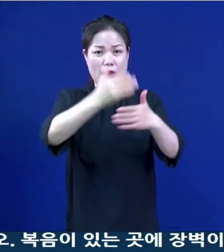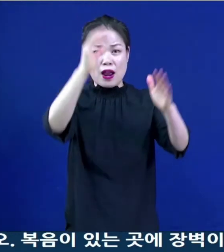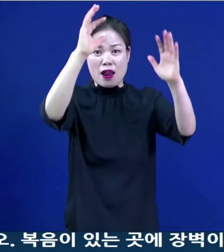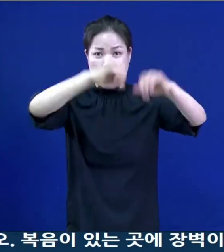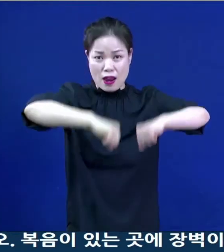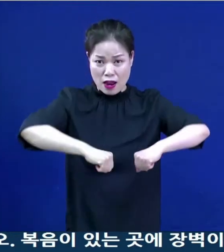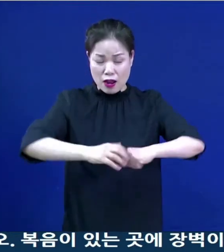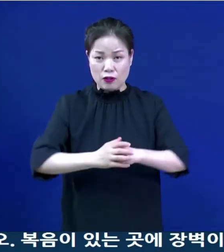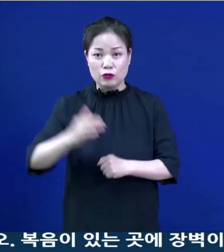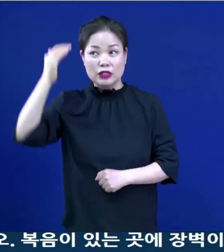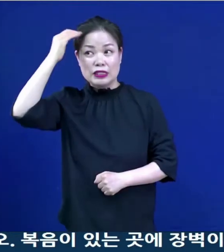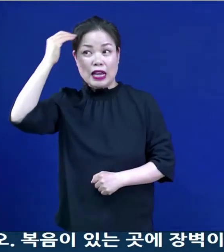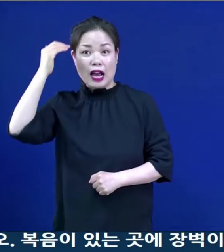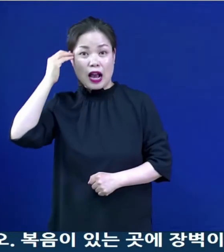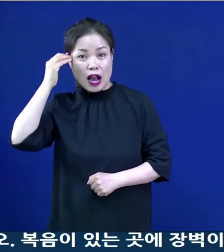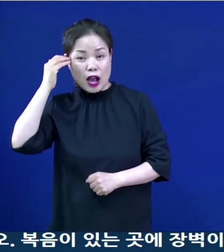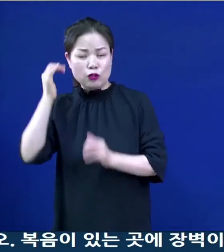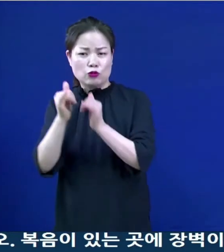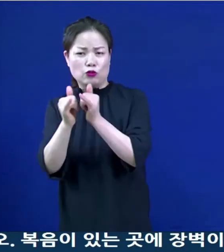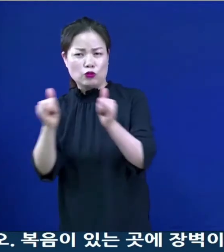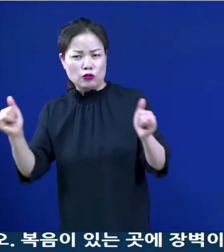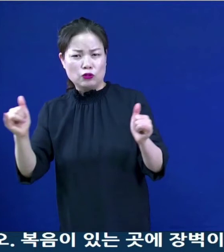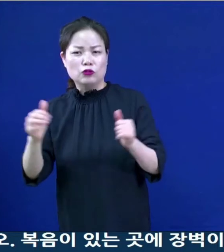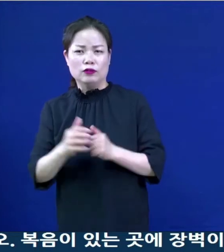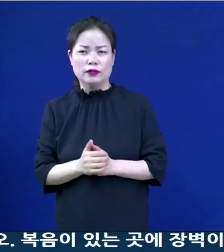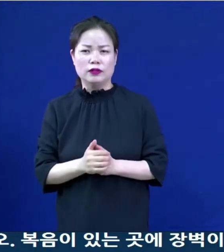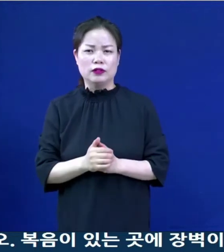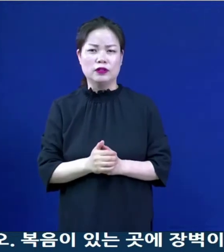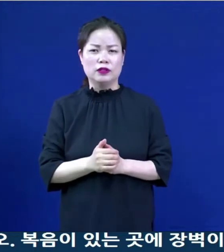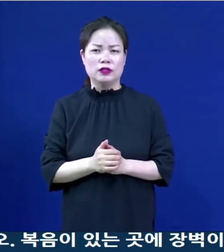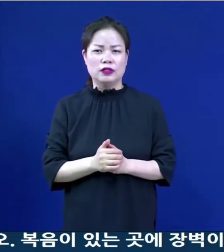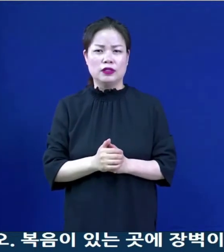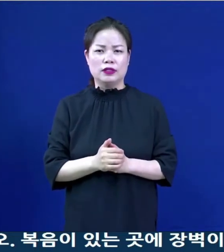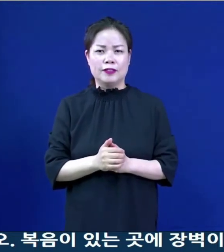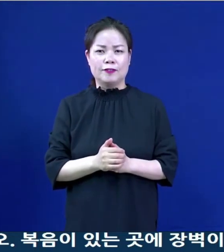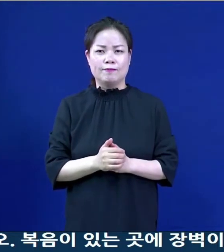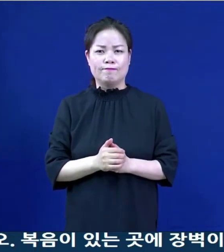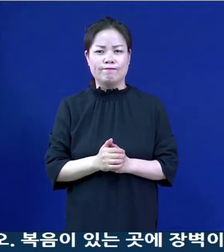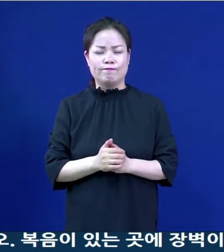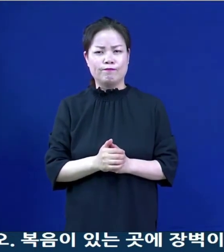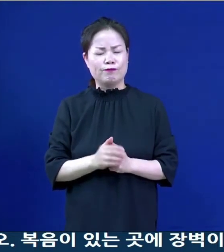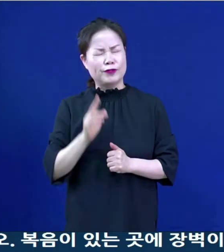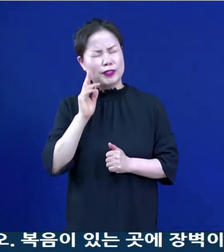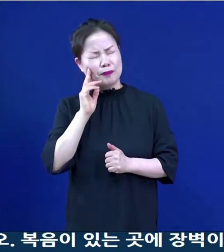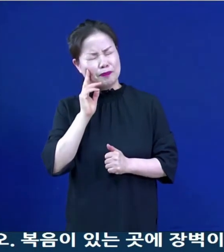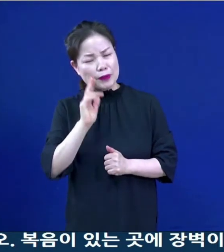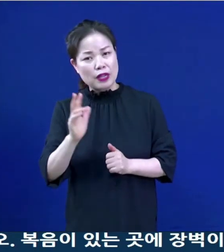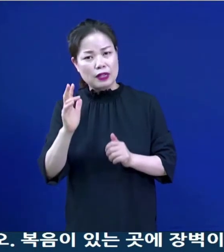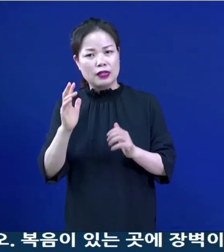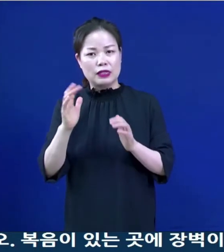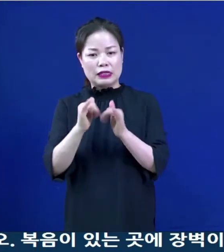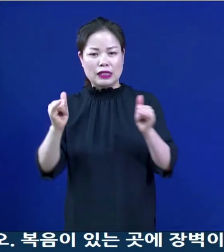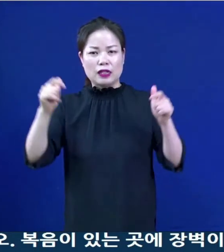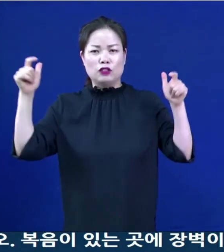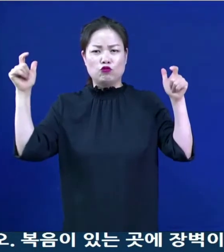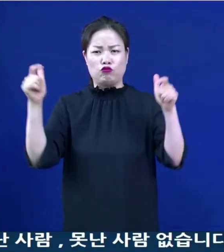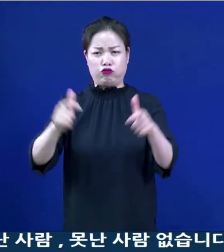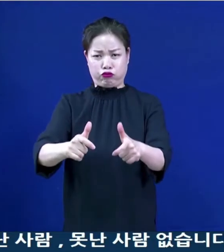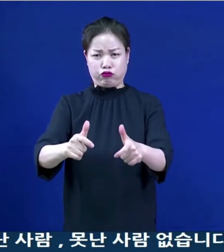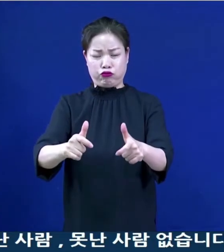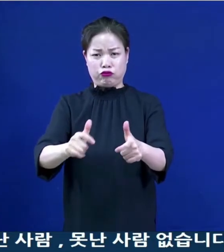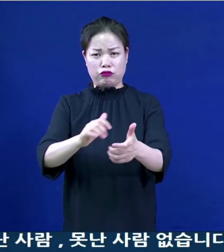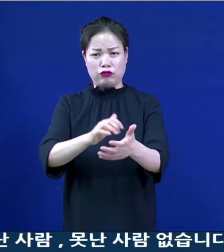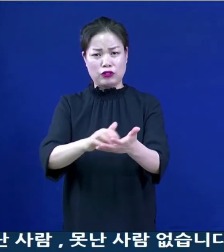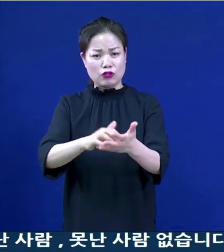여러분, 우리나라 인구 절벽이죠. 이 증세가 굉장히 심각합니다. 앞으로 인구 문제